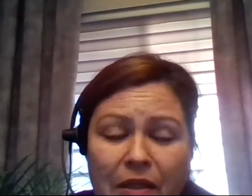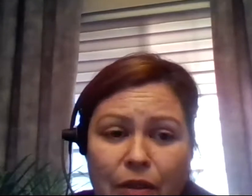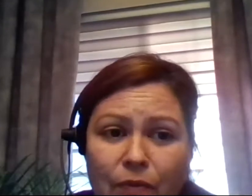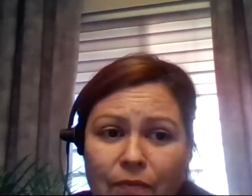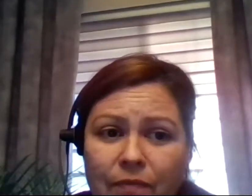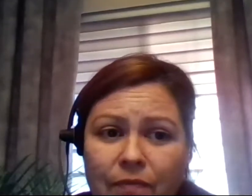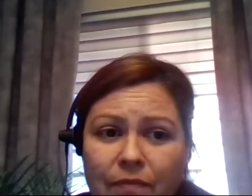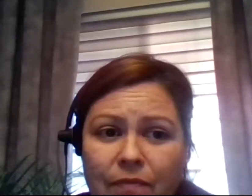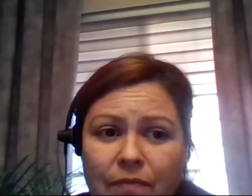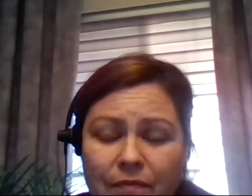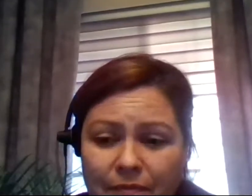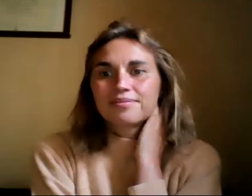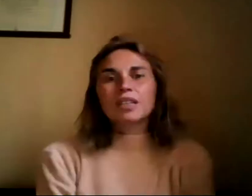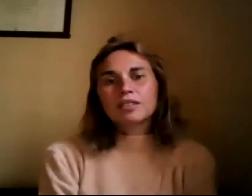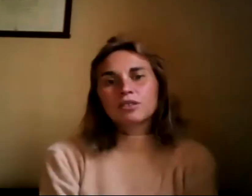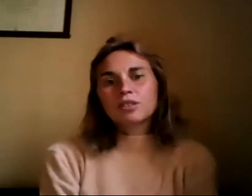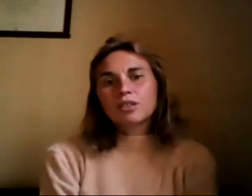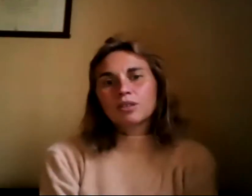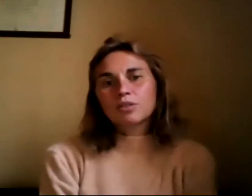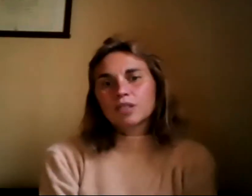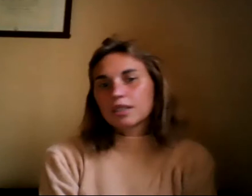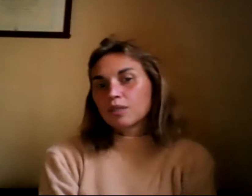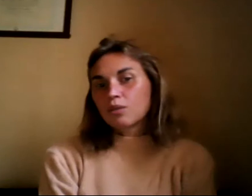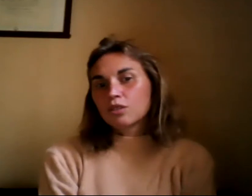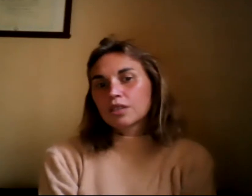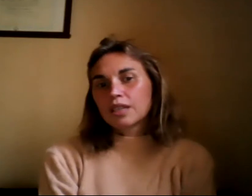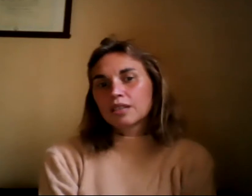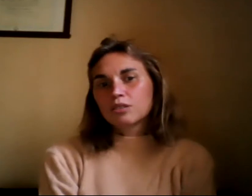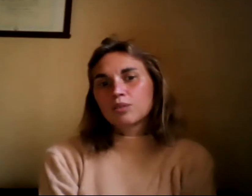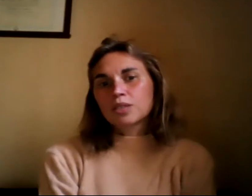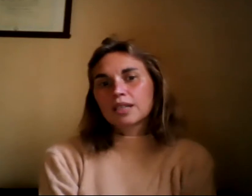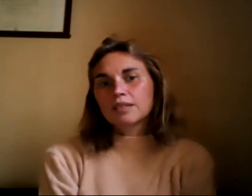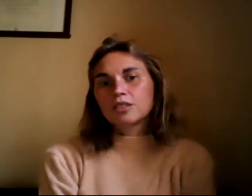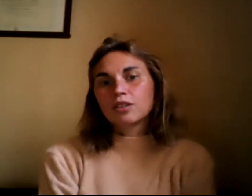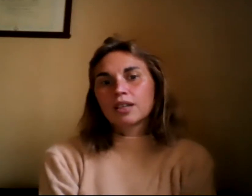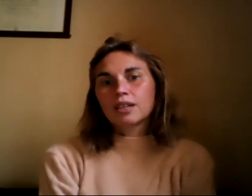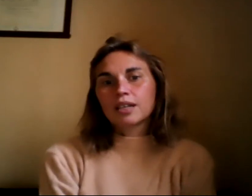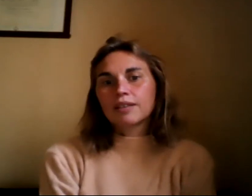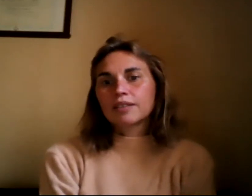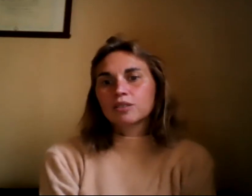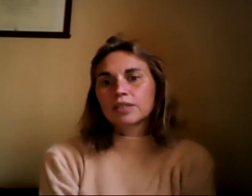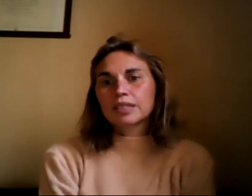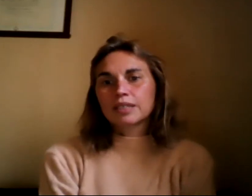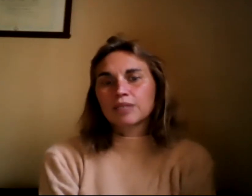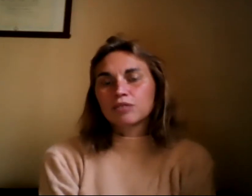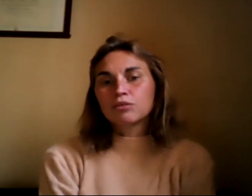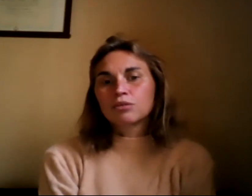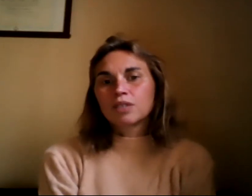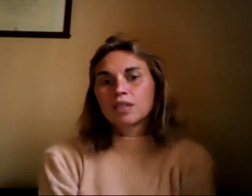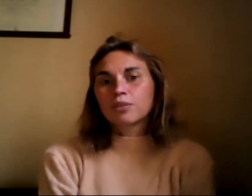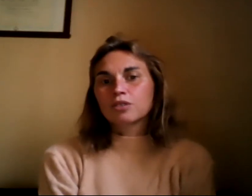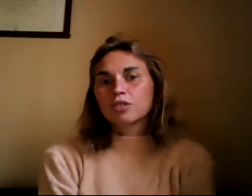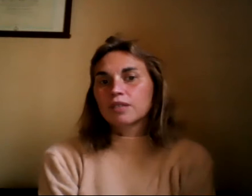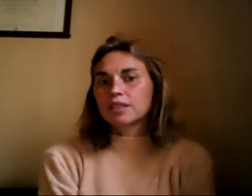en ese aspecto. Pero sí que habíais encontrado algunos artículos, decíais, ¿no?, en vuestra revisión que hablaban sobre ese tema,